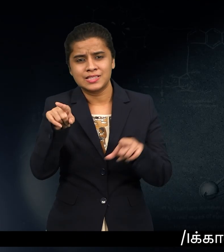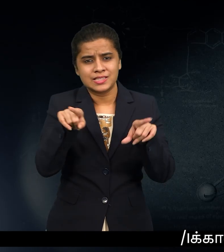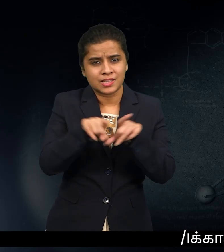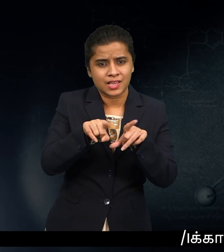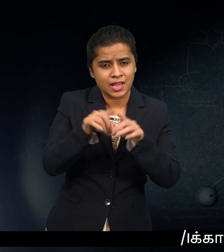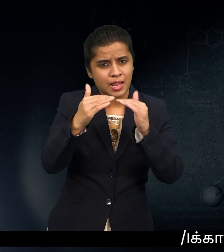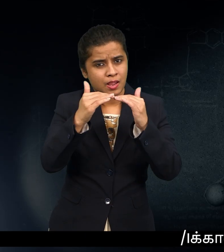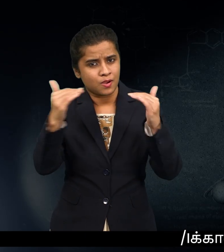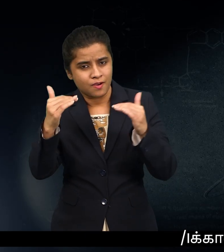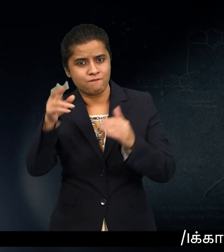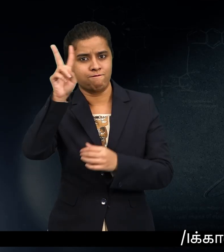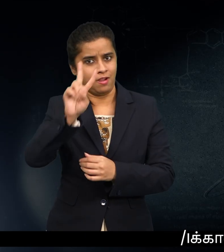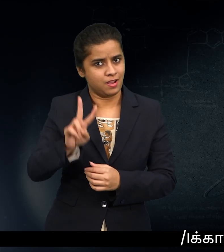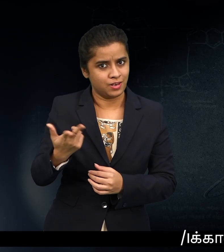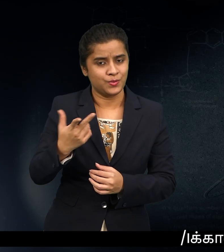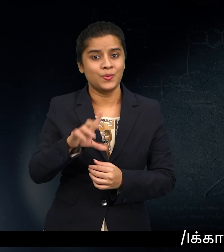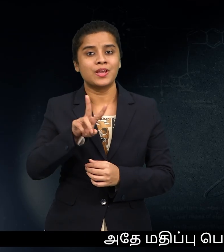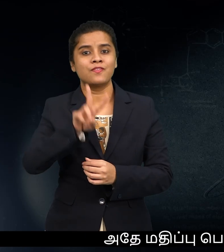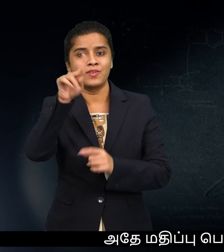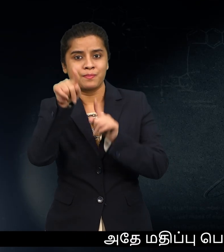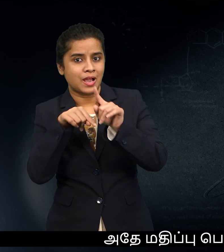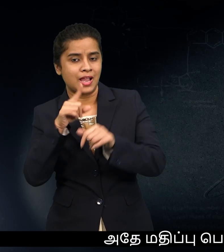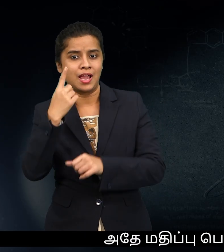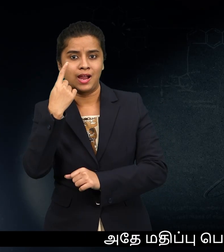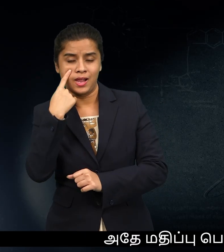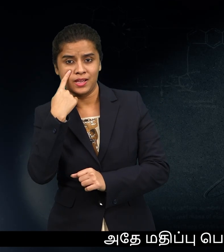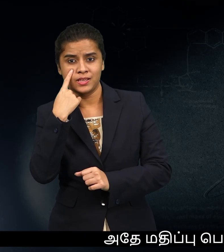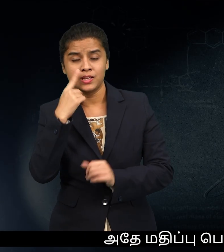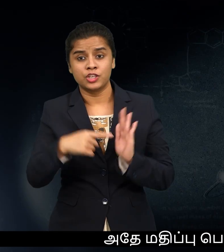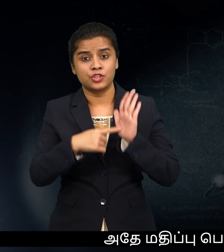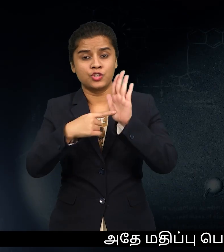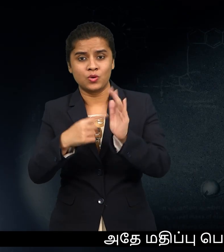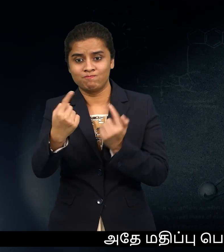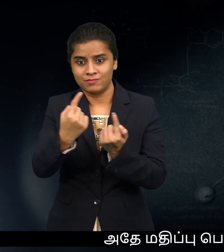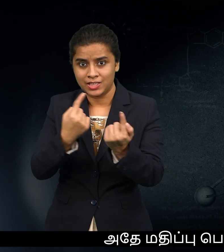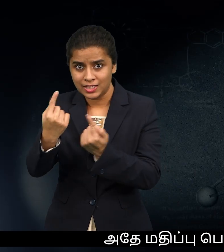I கான தோராயமான அதே மதிப்பு பெறப்படுவதை காண்போம்.